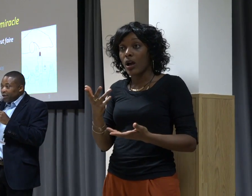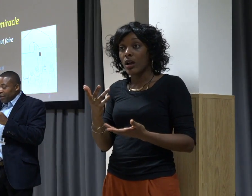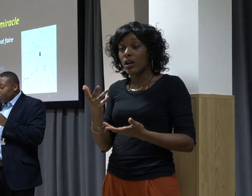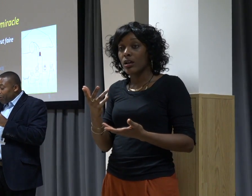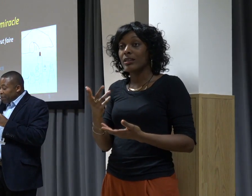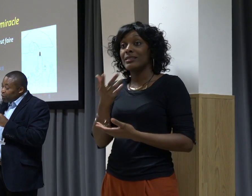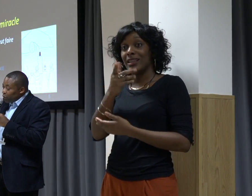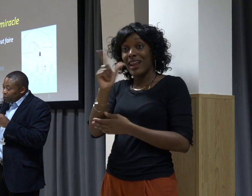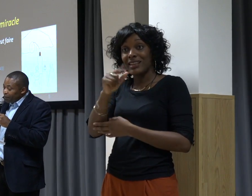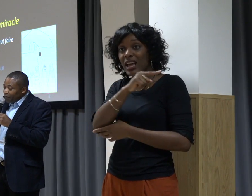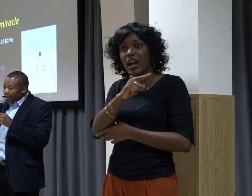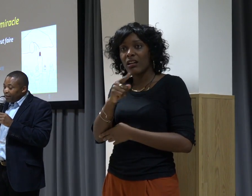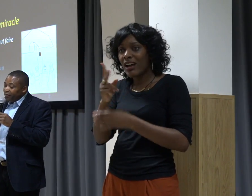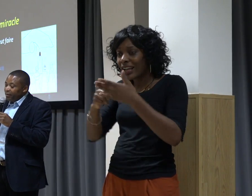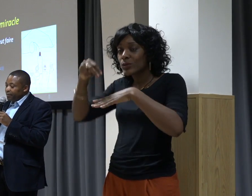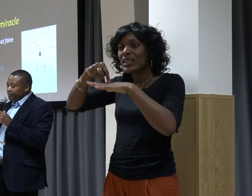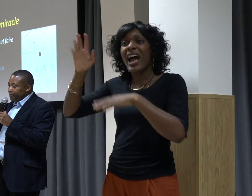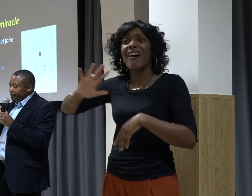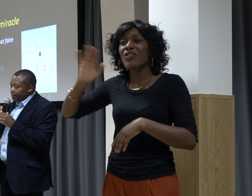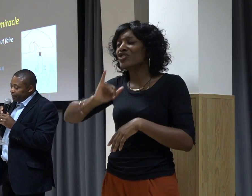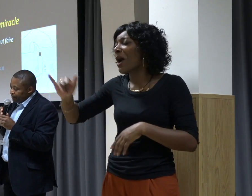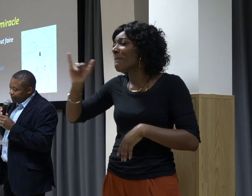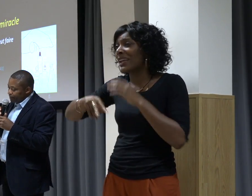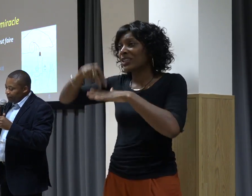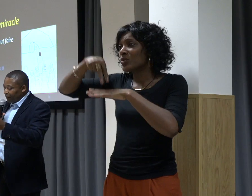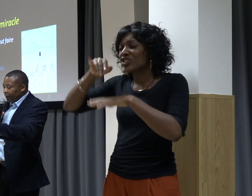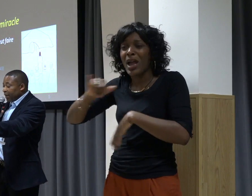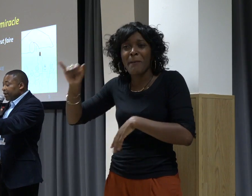chose que personne d'autre n'avait fait.